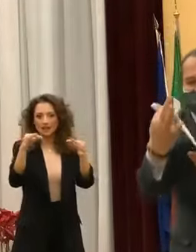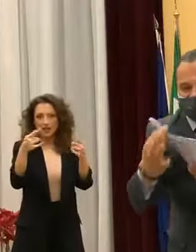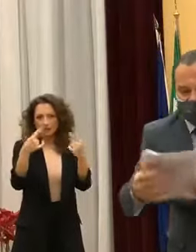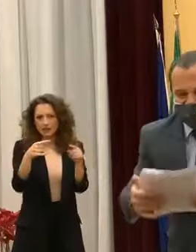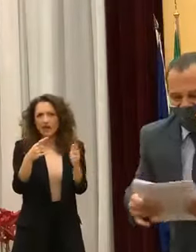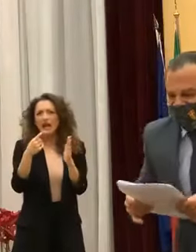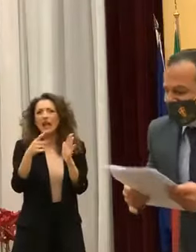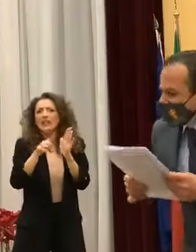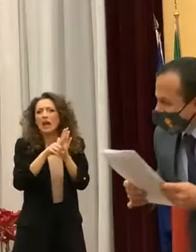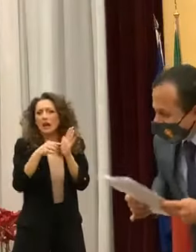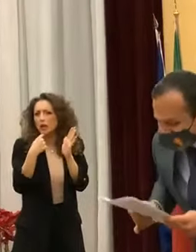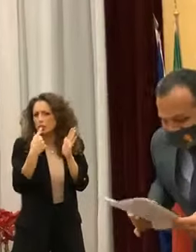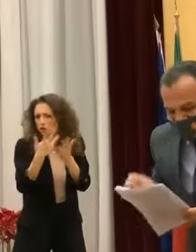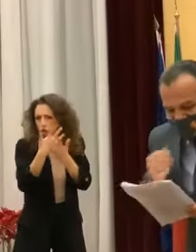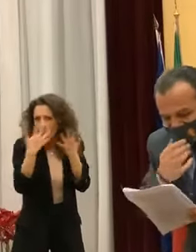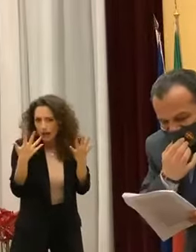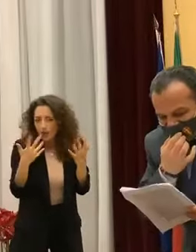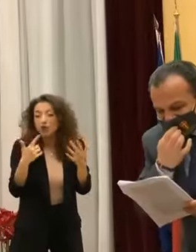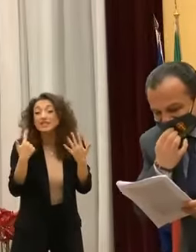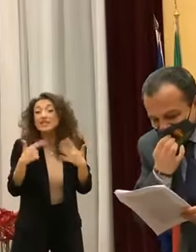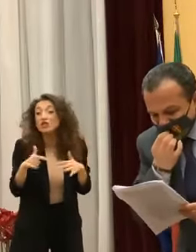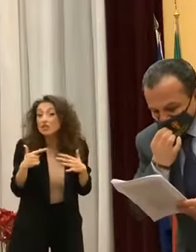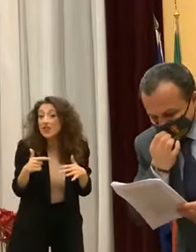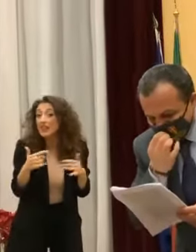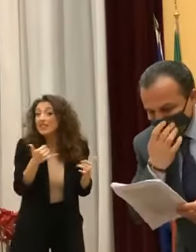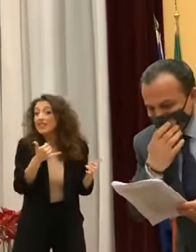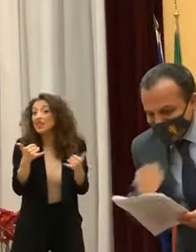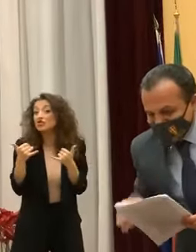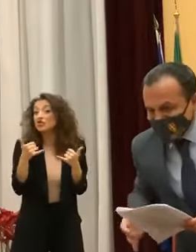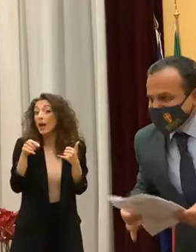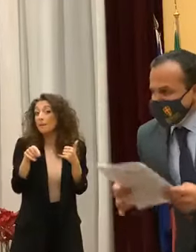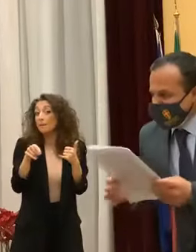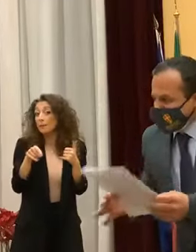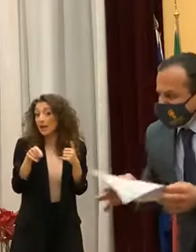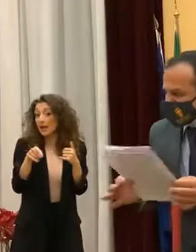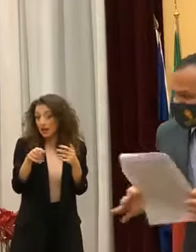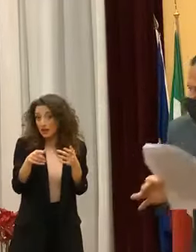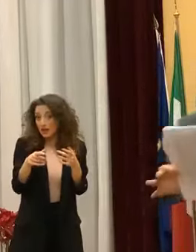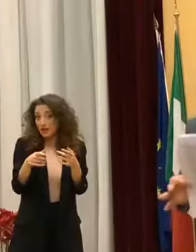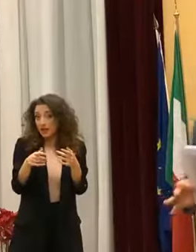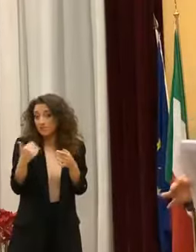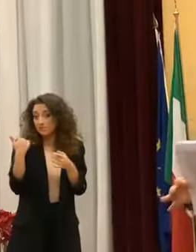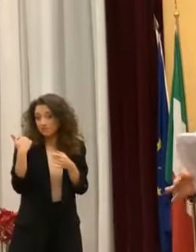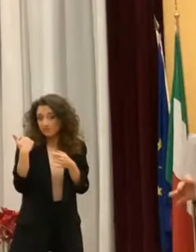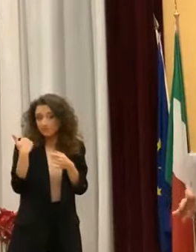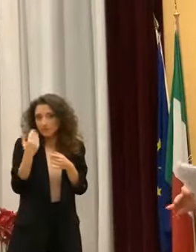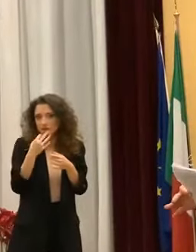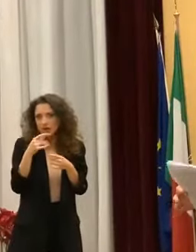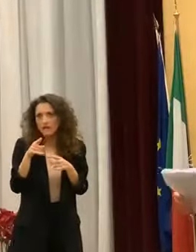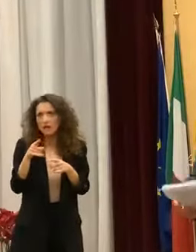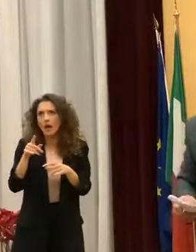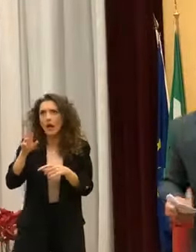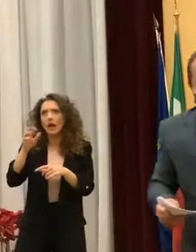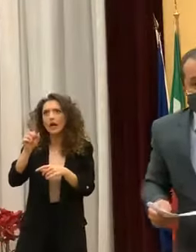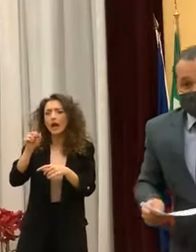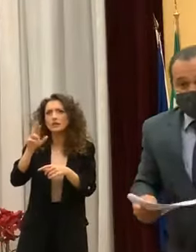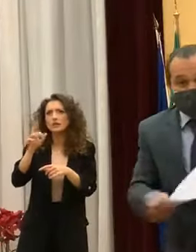decreto, 17 di dicembre. Se era intenzione di razza nominare un commissario, lo doveva già